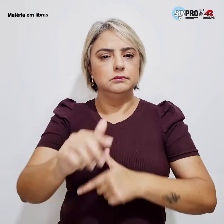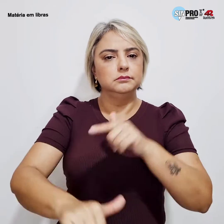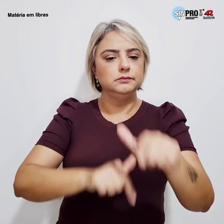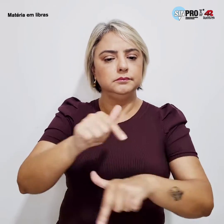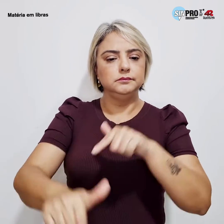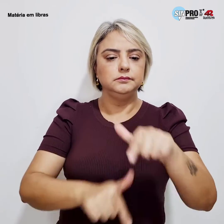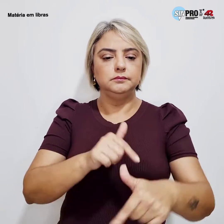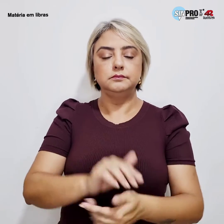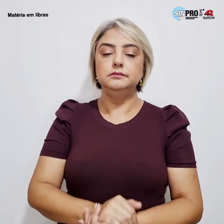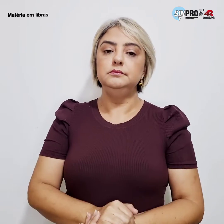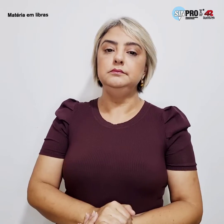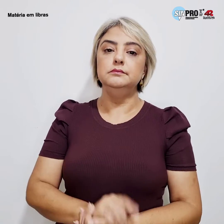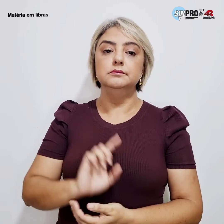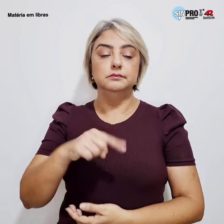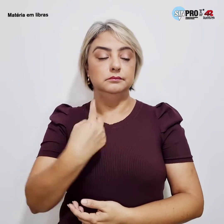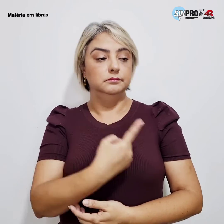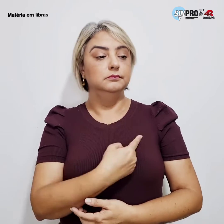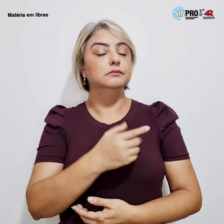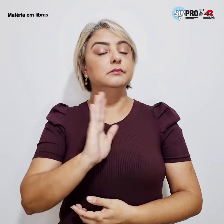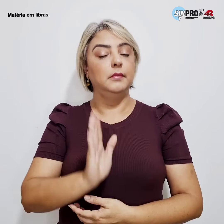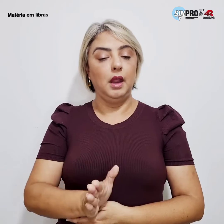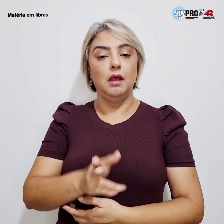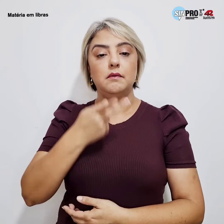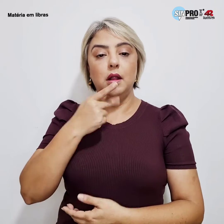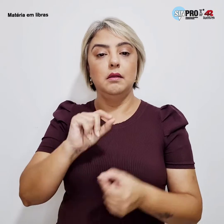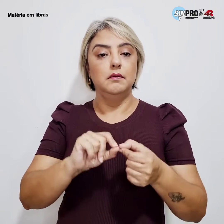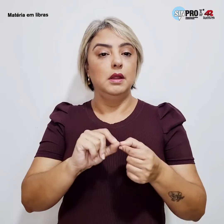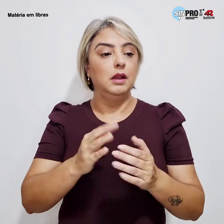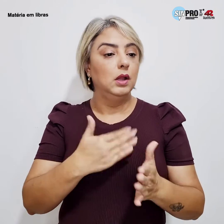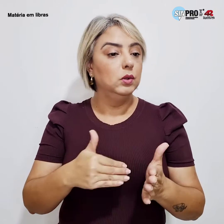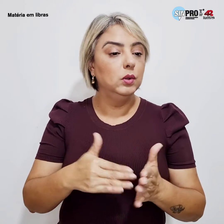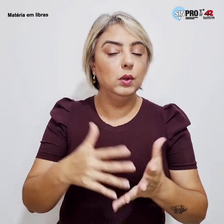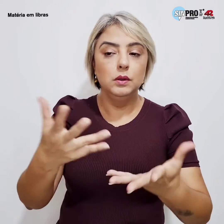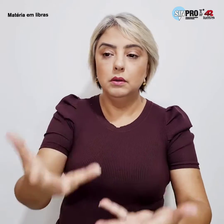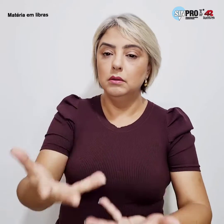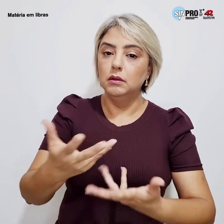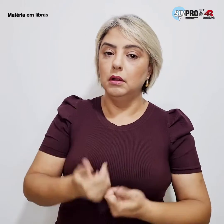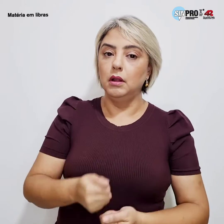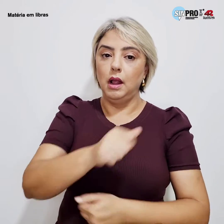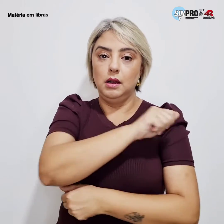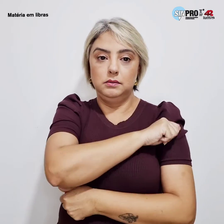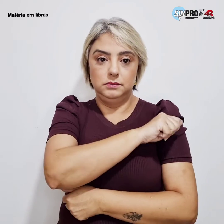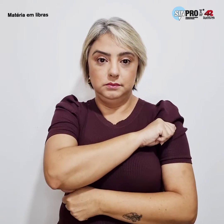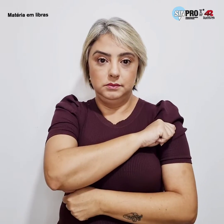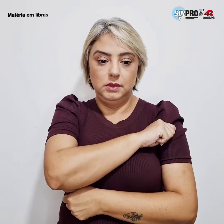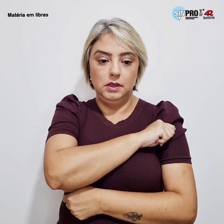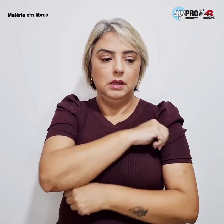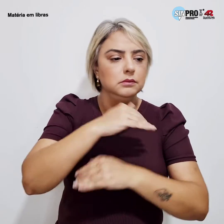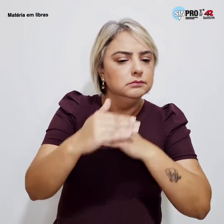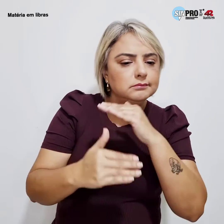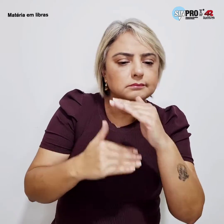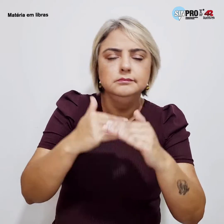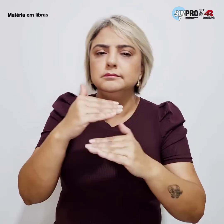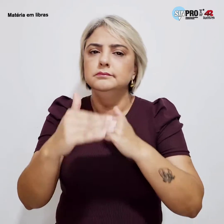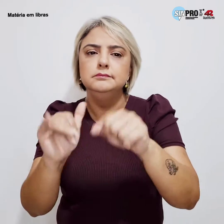trabalhar. Nós já havíamos feito todo o acolhimento dos estudantes, desenvolvemos estratégias